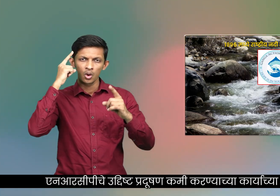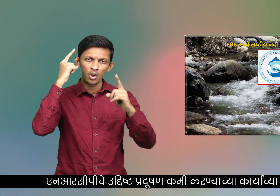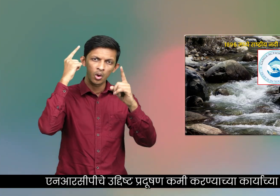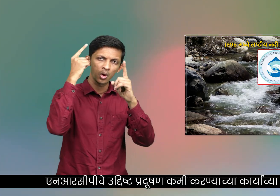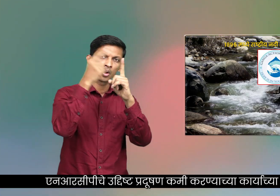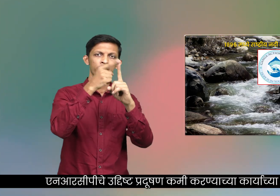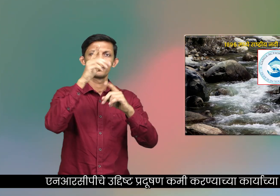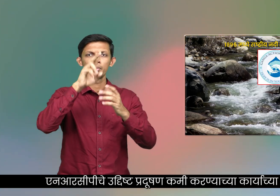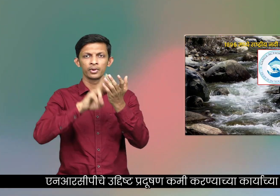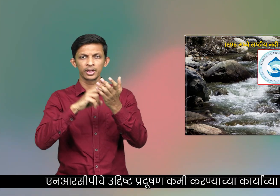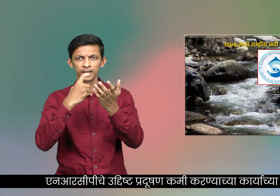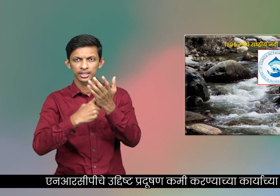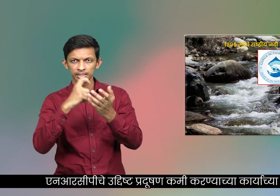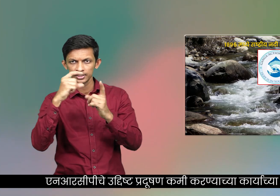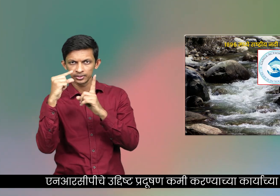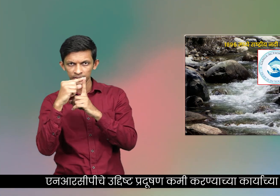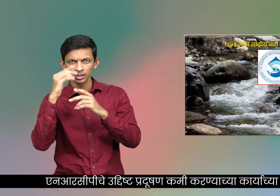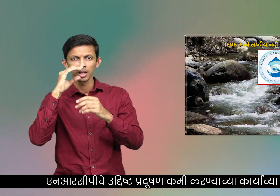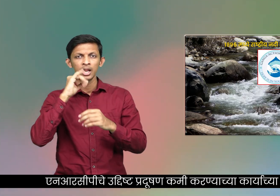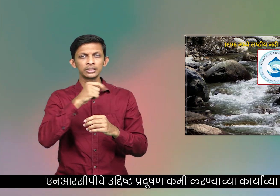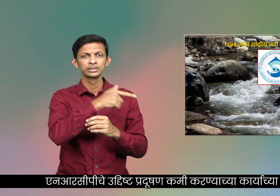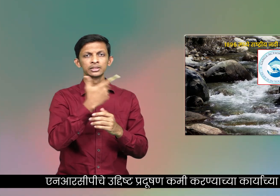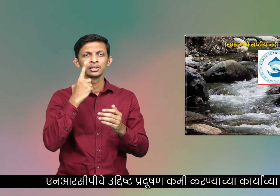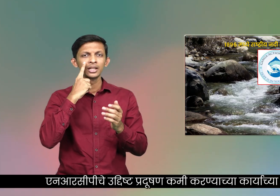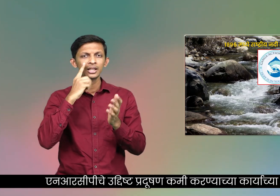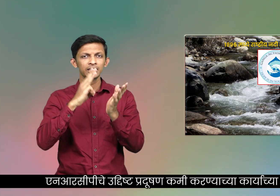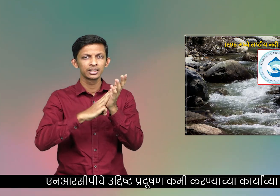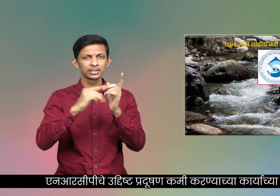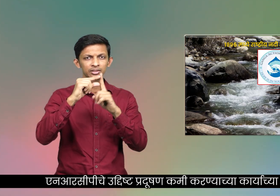NRCPचे उद्दिष्ट प्रदूषण कमी करण्याच्या कार्याच्या अंमलबजावणीद्वारे